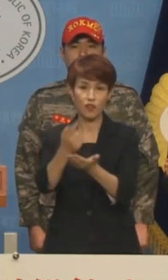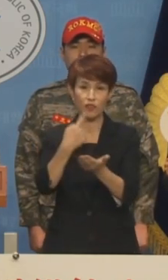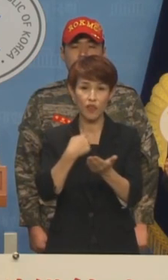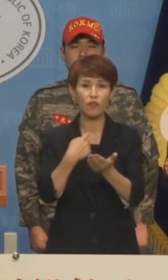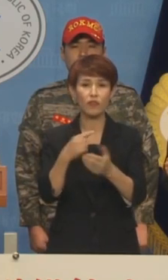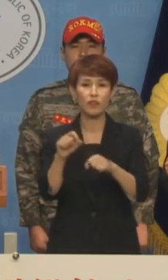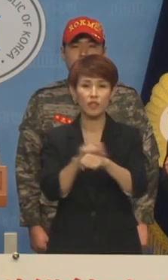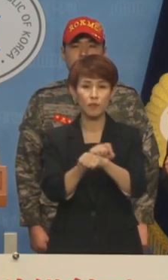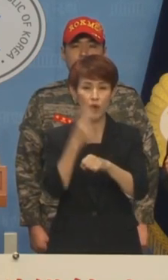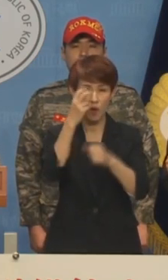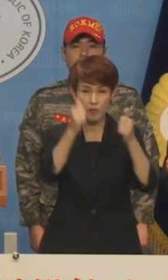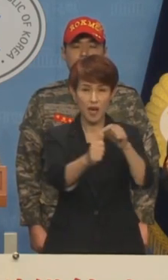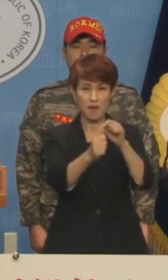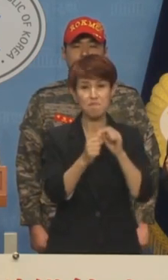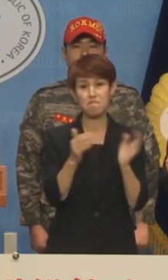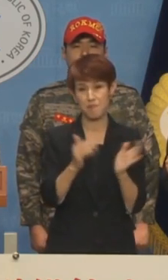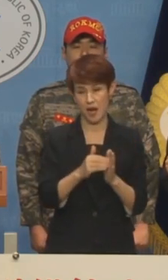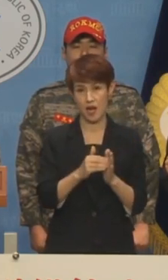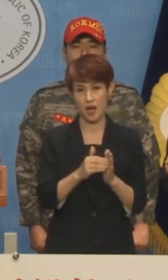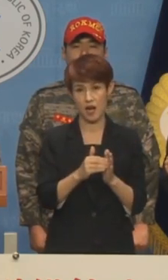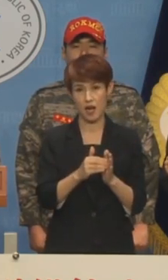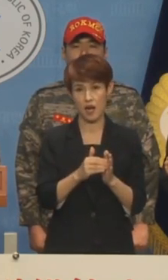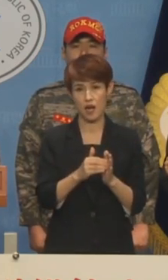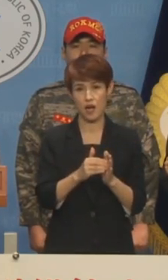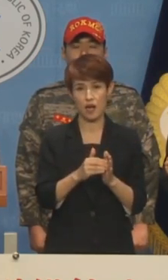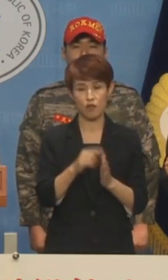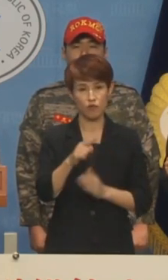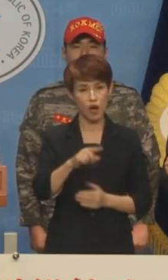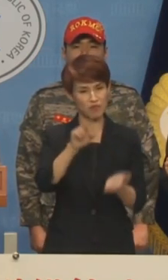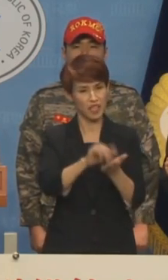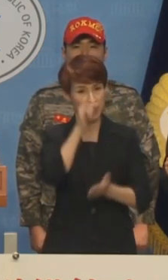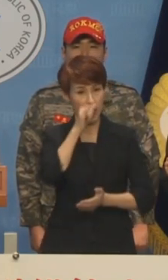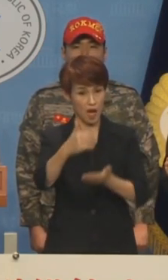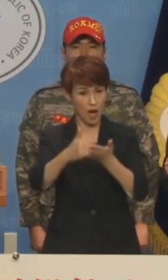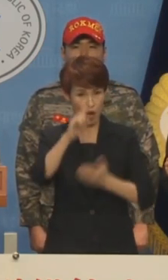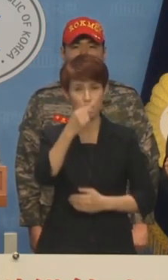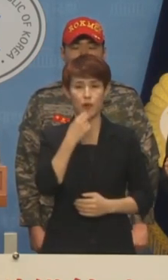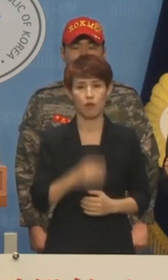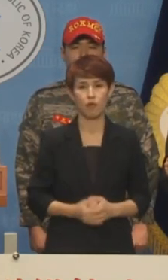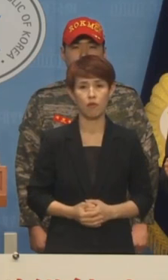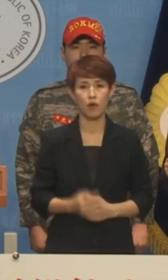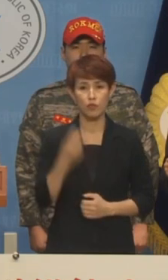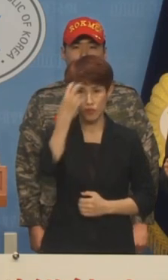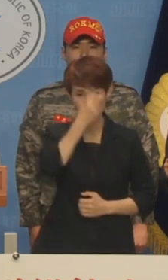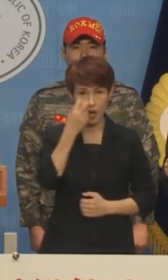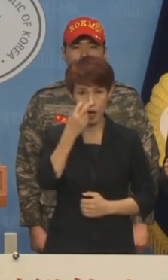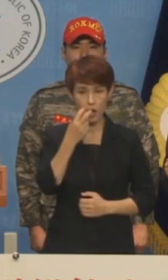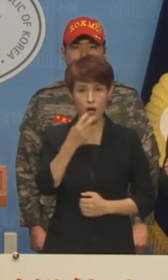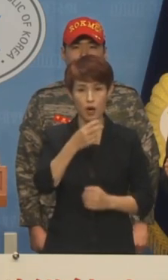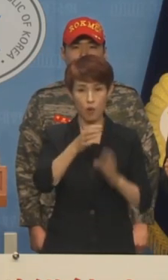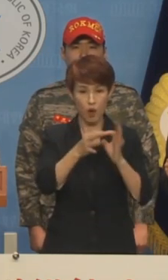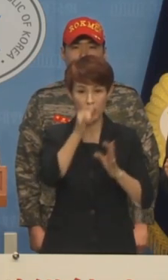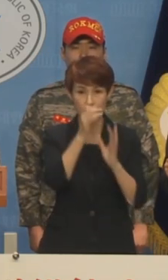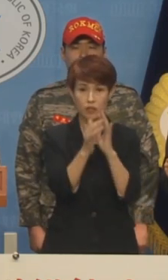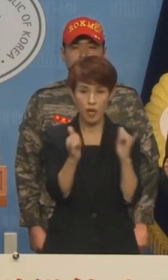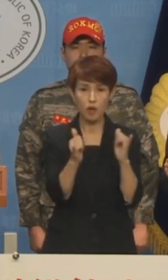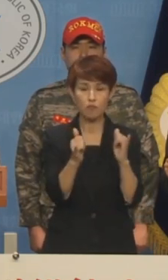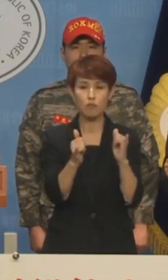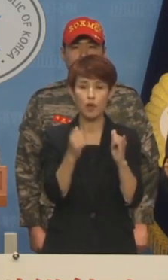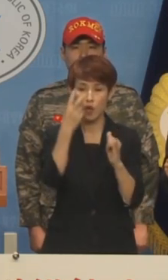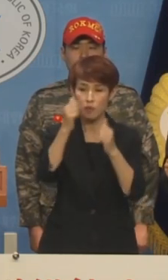특별검사를 임명했습니다. 이를 두고 어느 누구도 독소조항이라고 하지 않습니다. 수사 대상자가 수사관과 검사를 고를 수 있다면